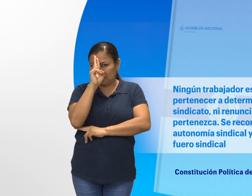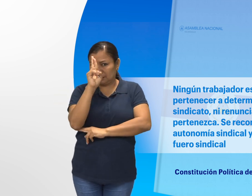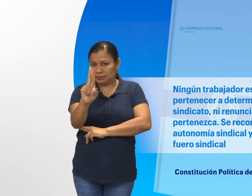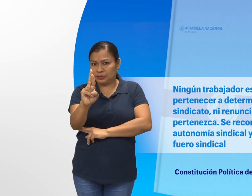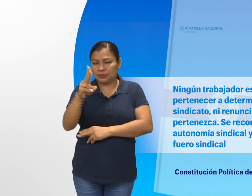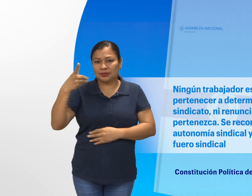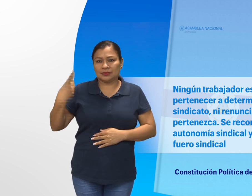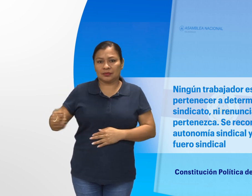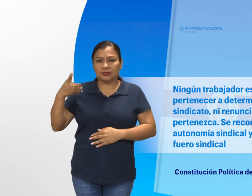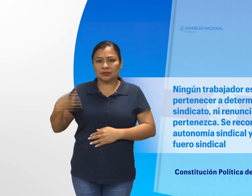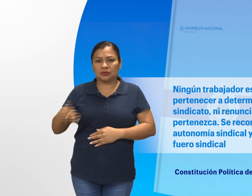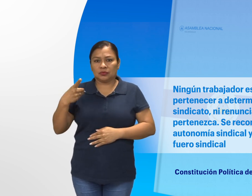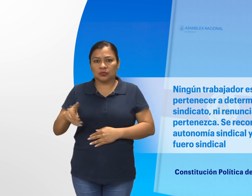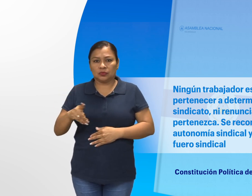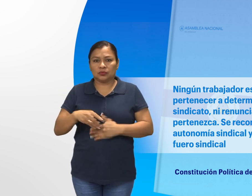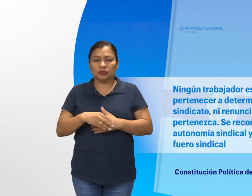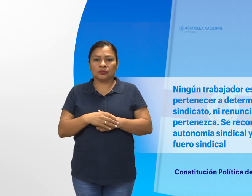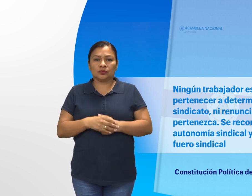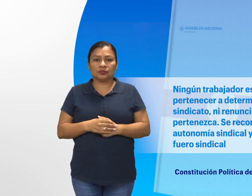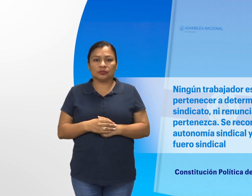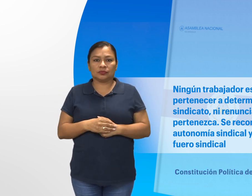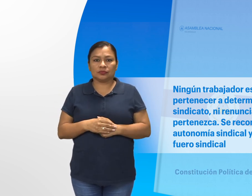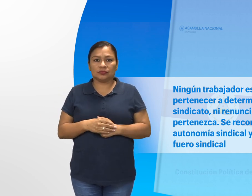Música